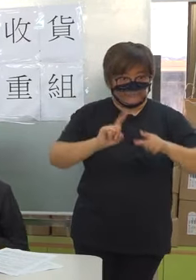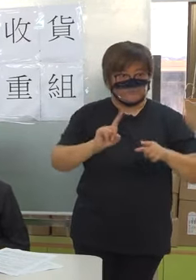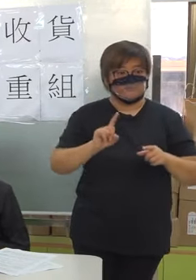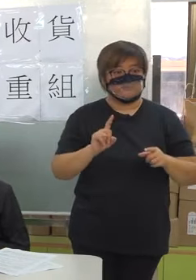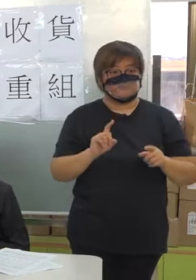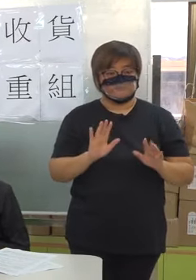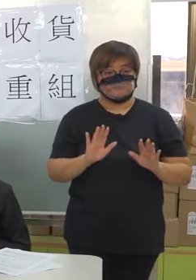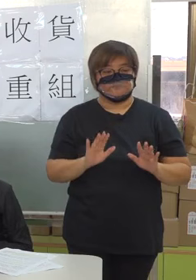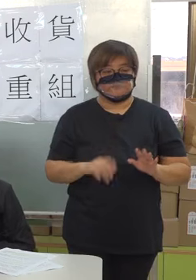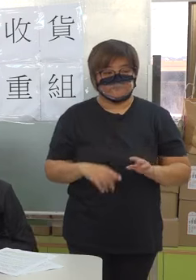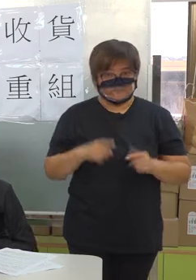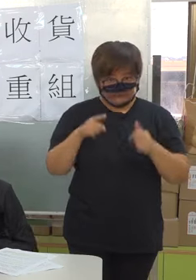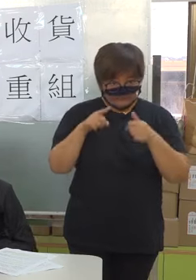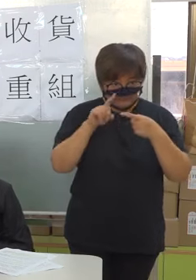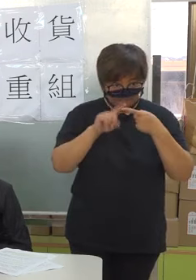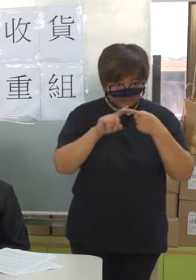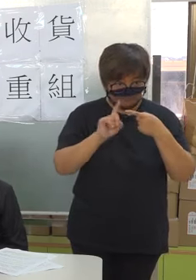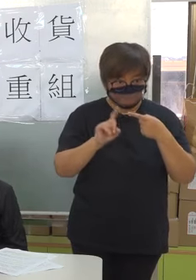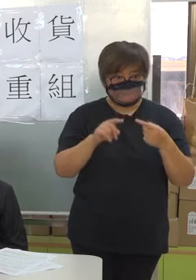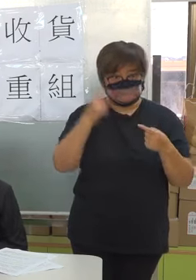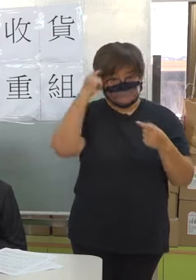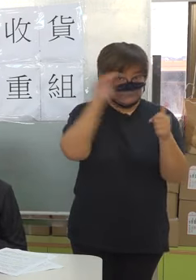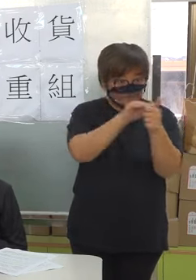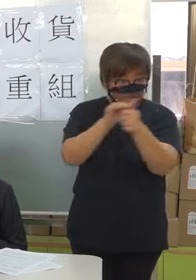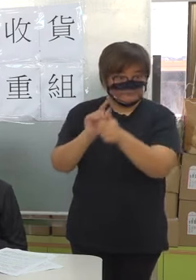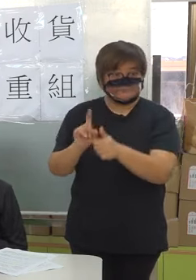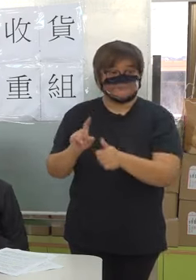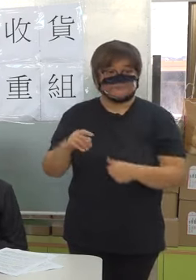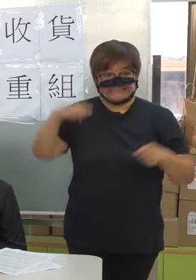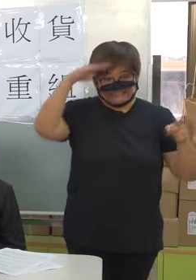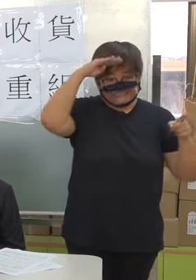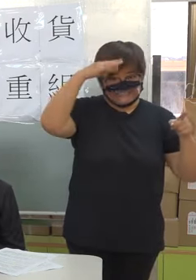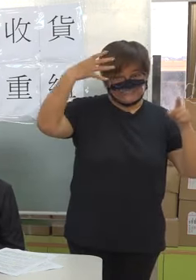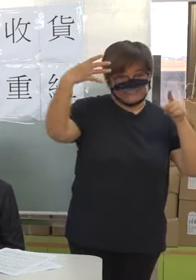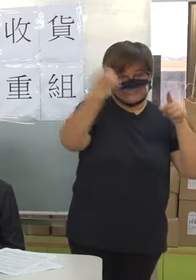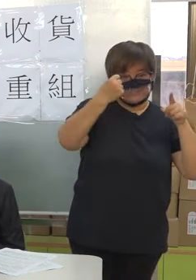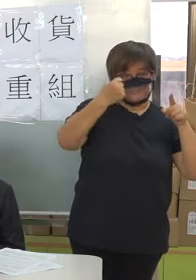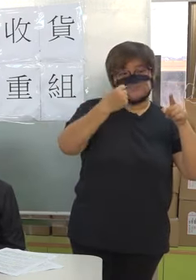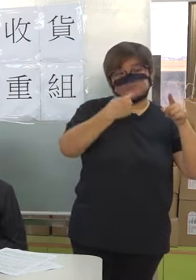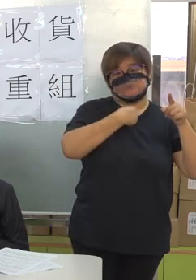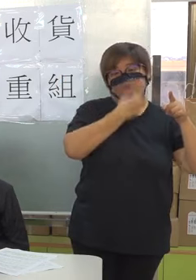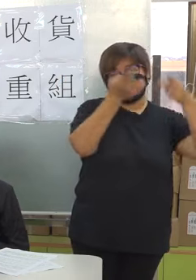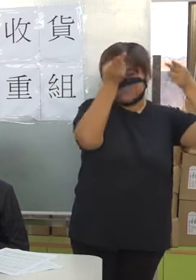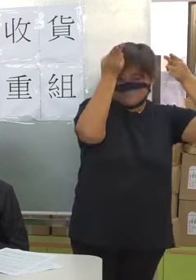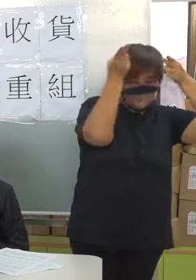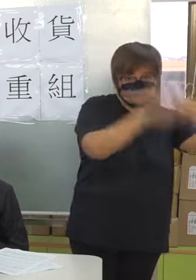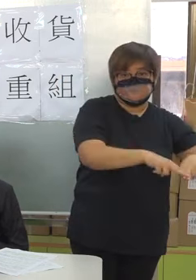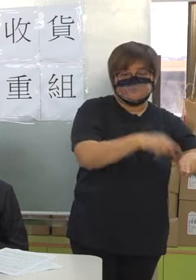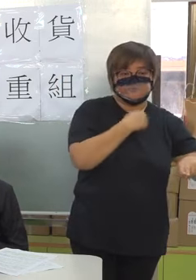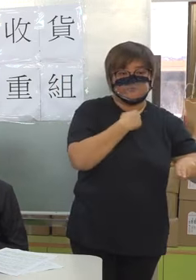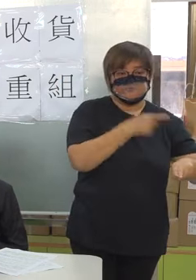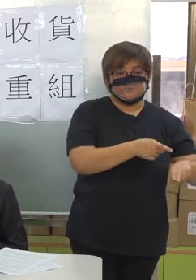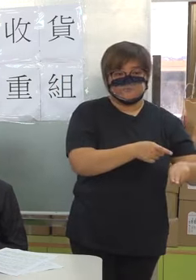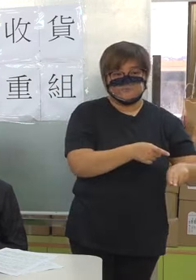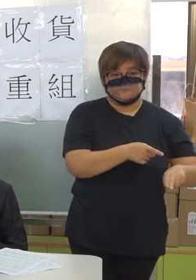重點是我們想提出，第一就是他的警隊的權力是要、就是、放低他的權力的這樣。第二的重點就是